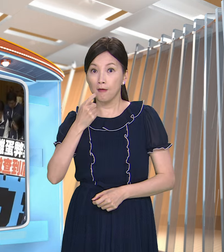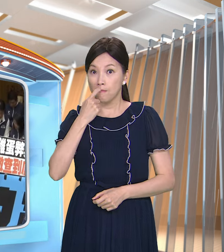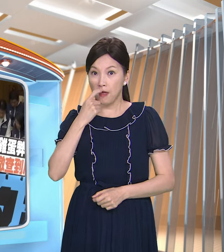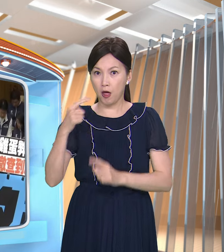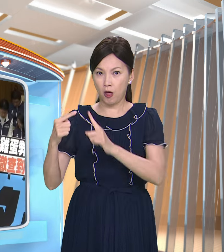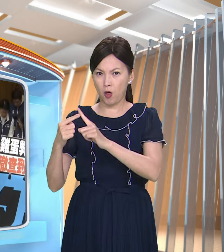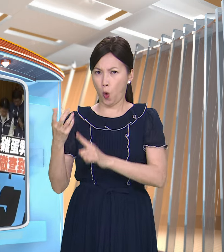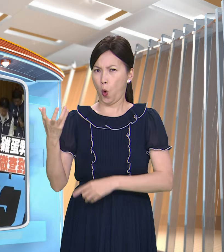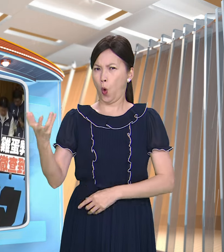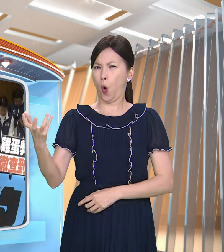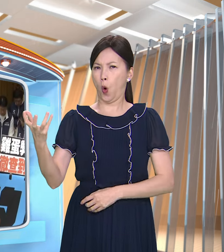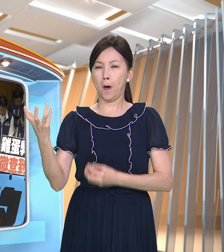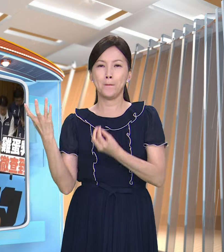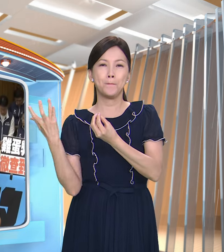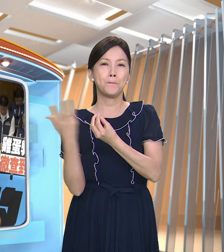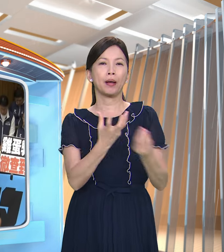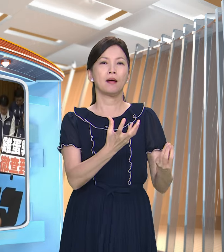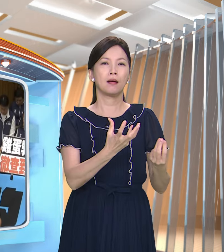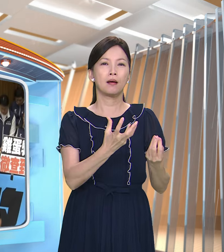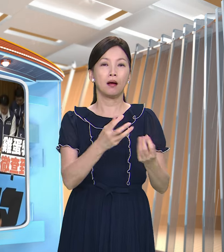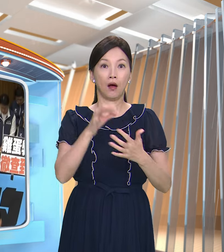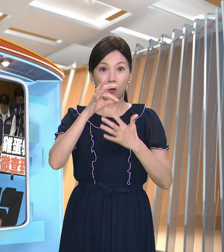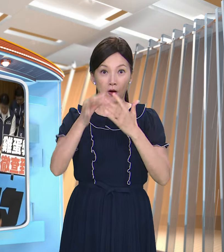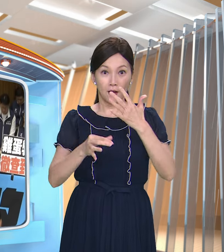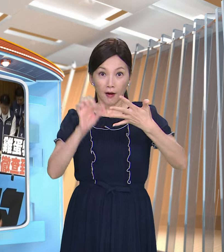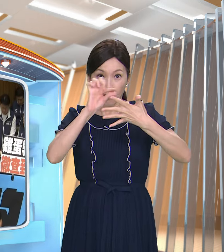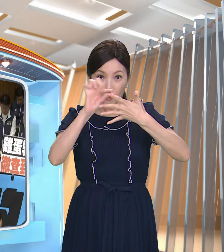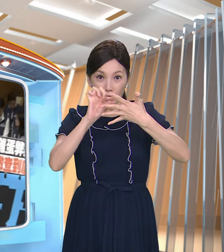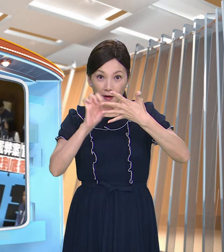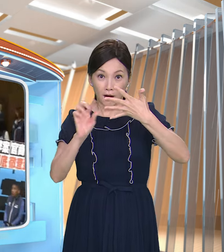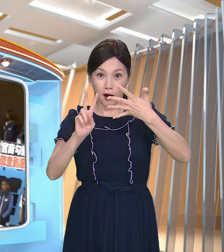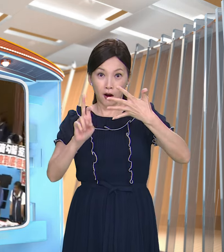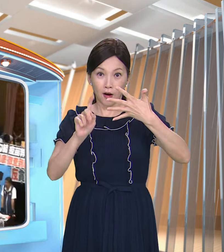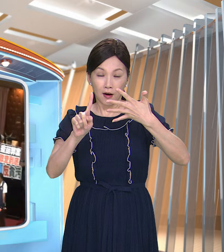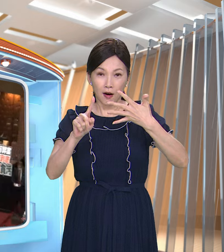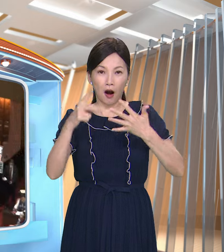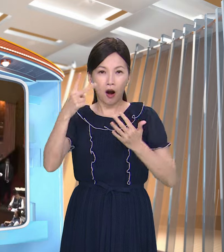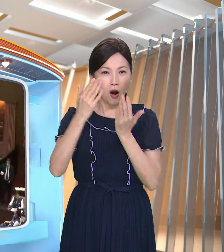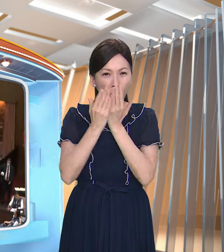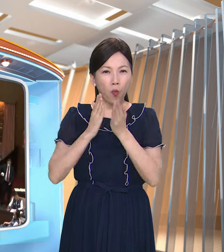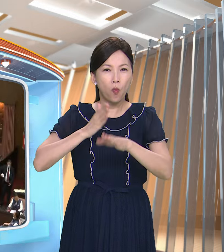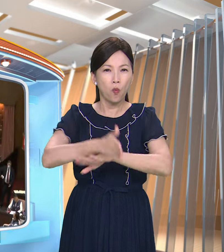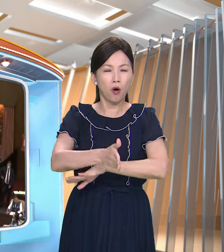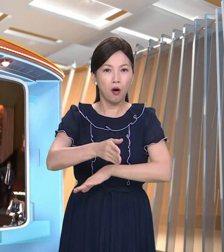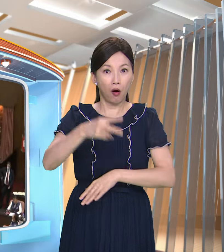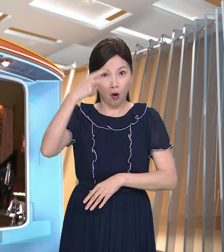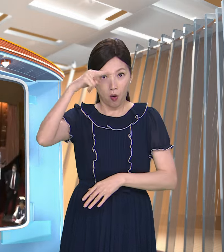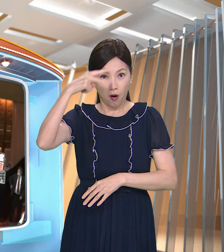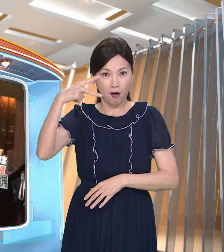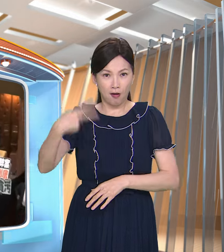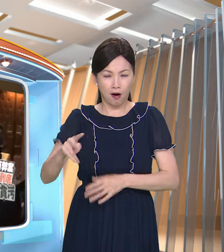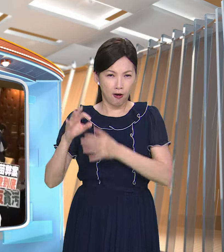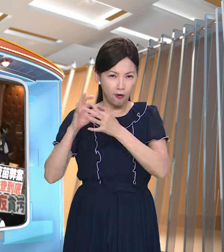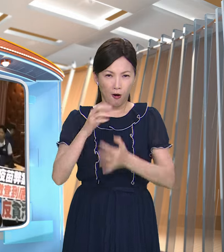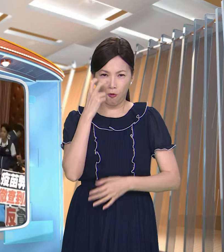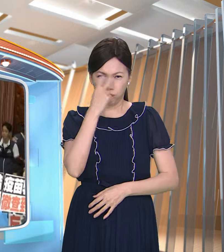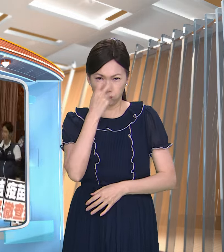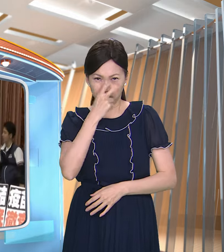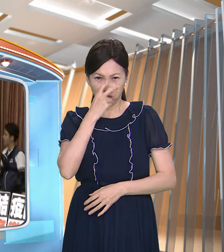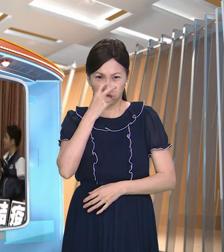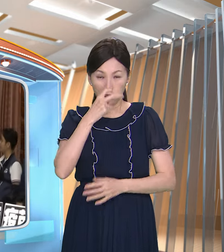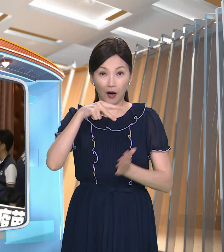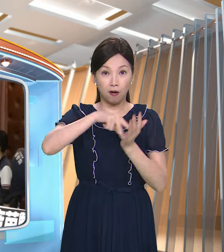在人数优势下，二读表决通过共21条条文，排定